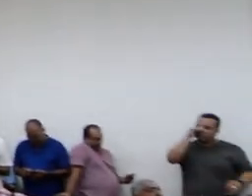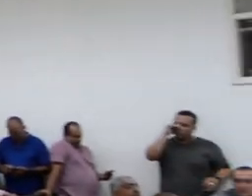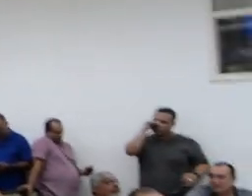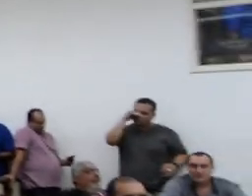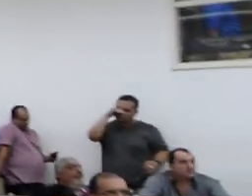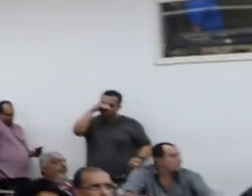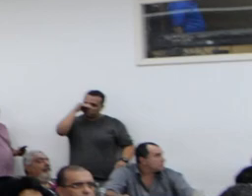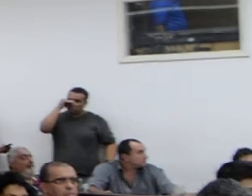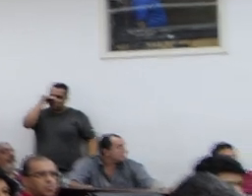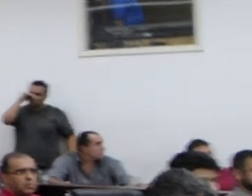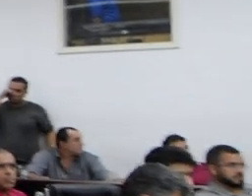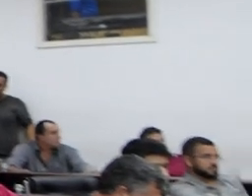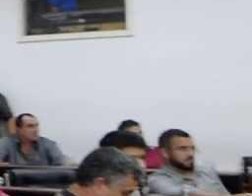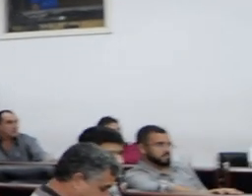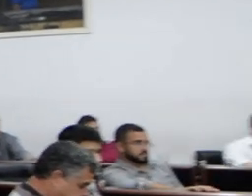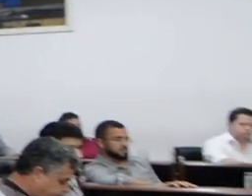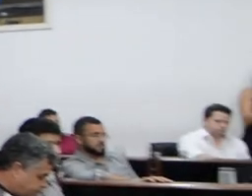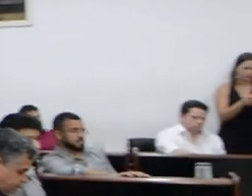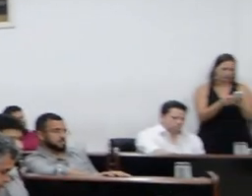como vereador.